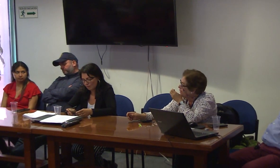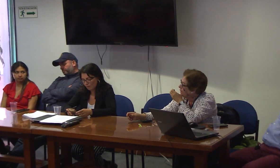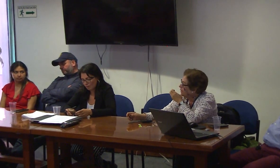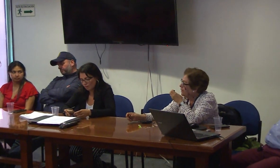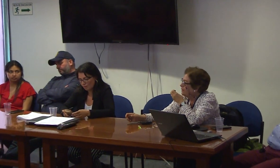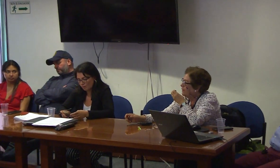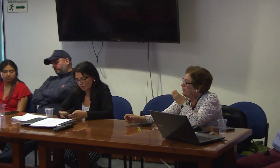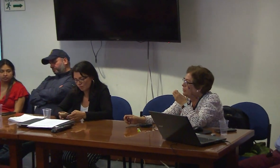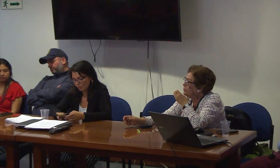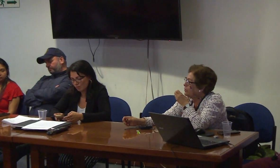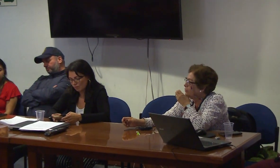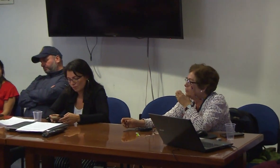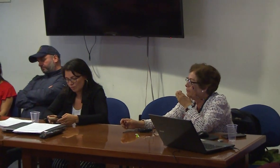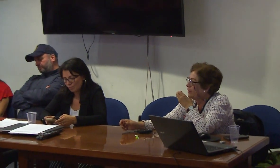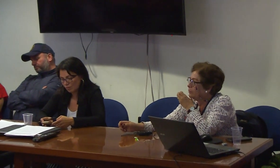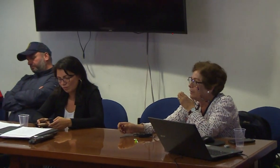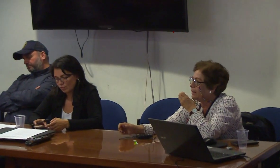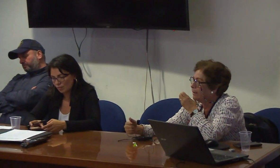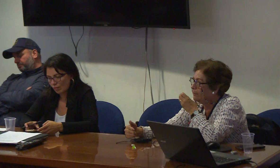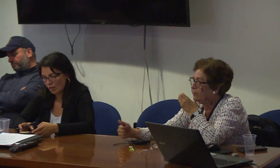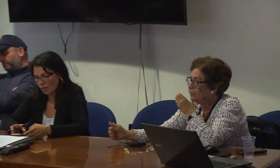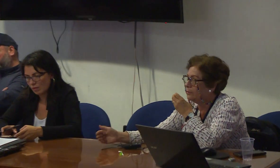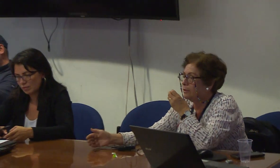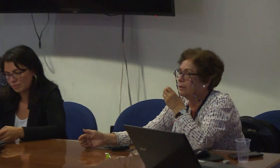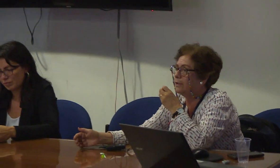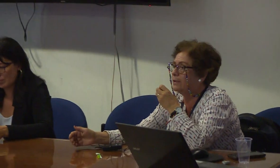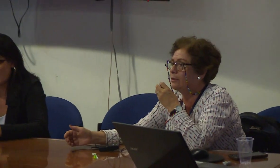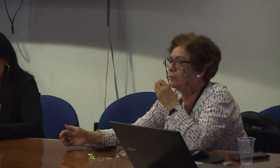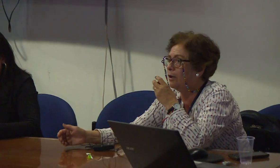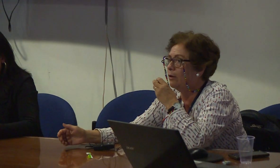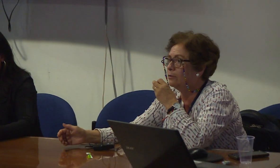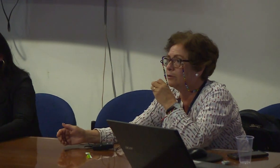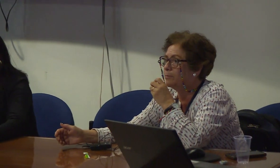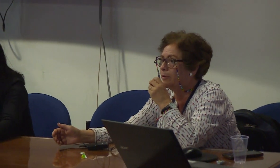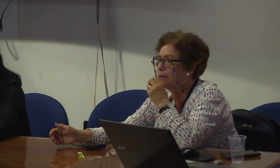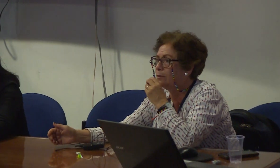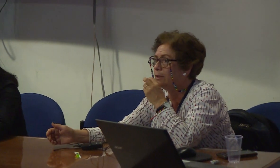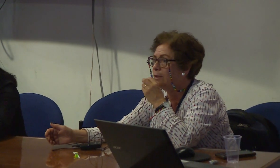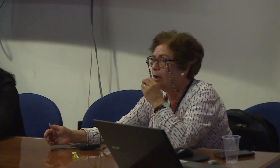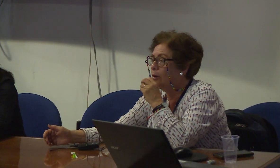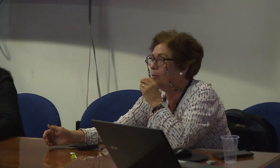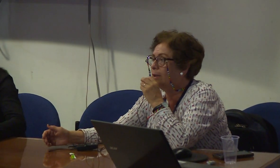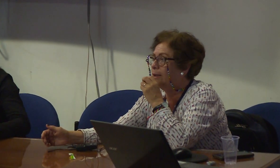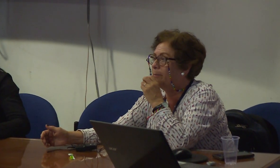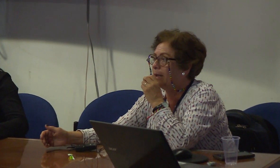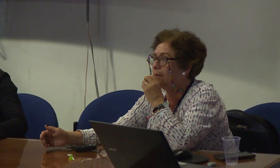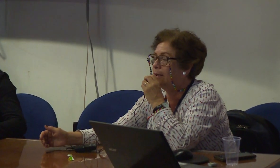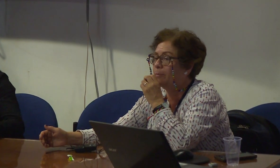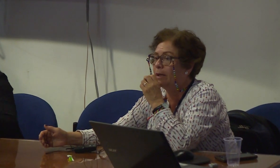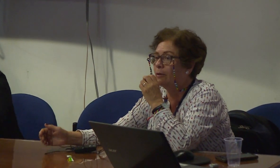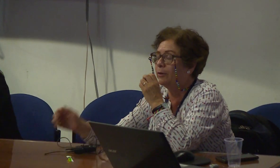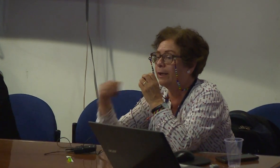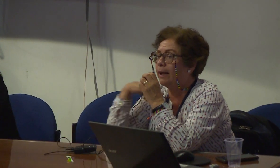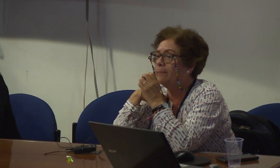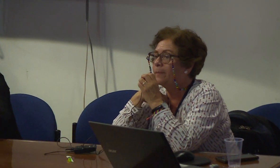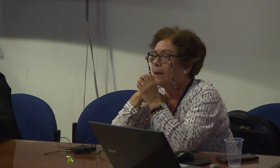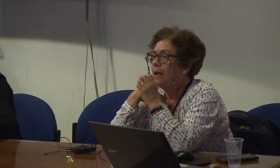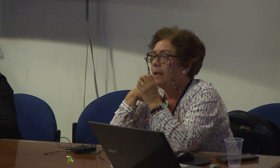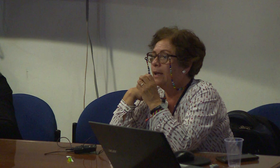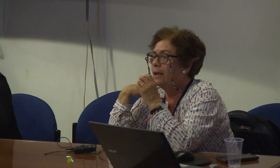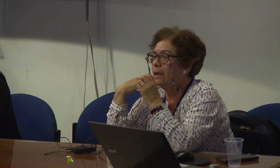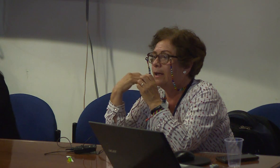Resultados de proyectos de facultad que hemos desarrollado algunos profesores, como el de práctica